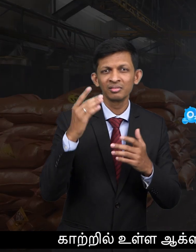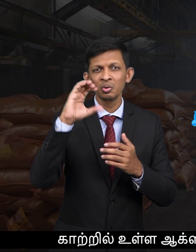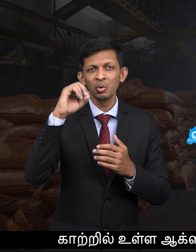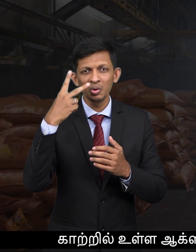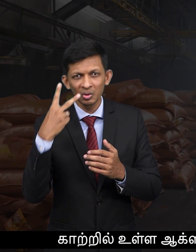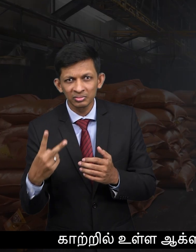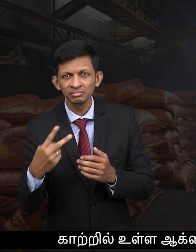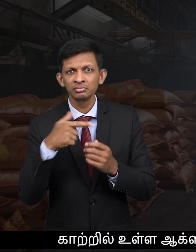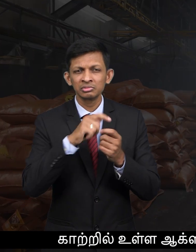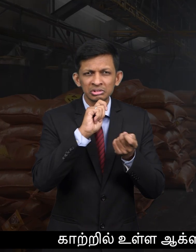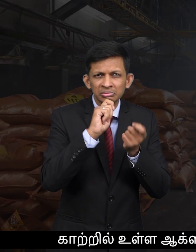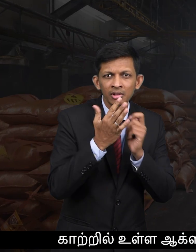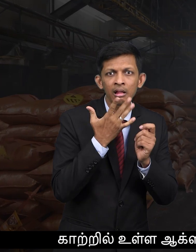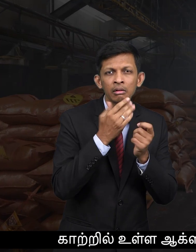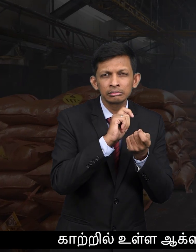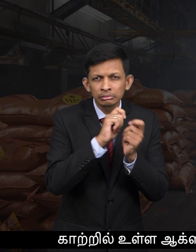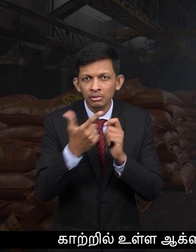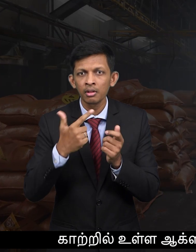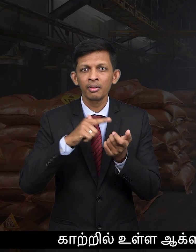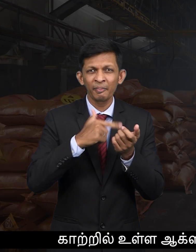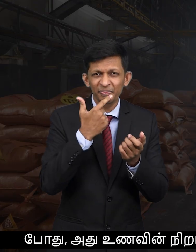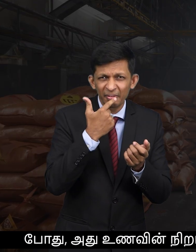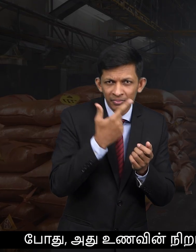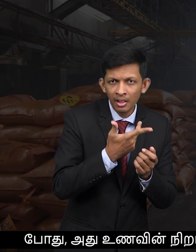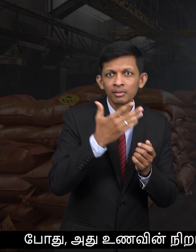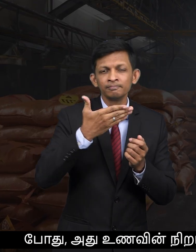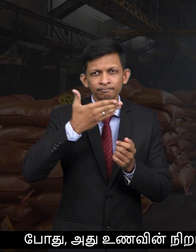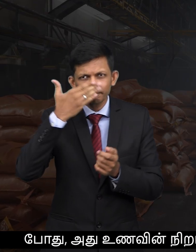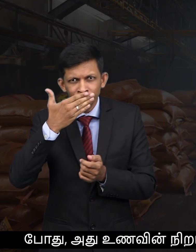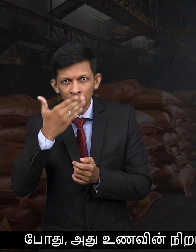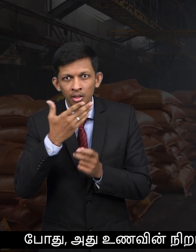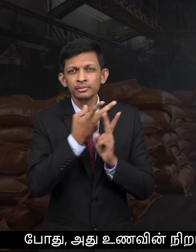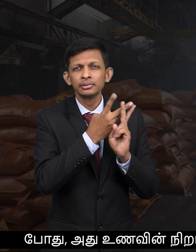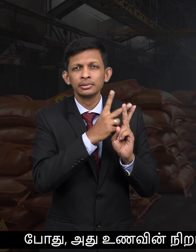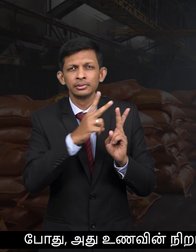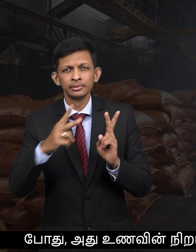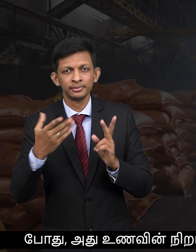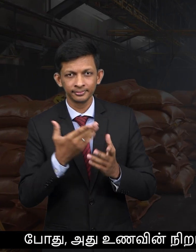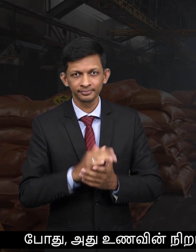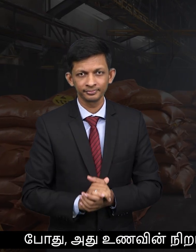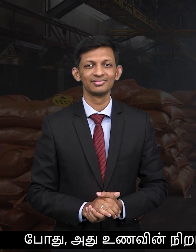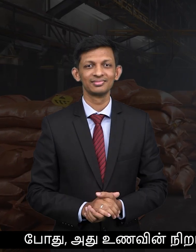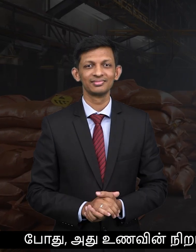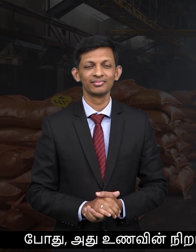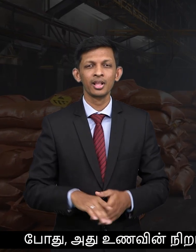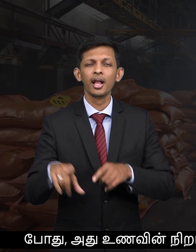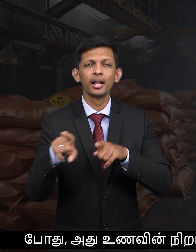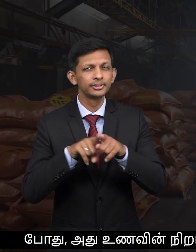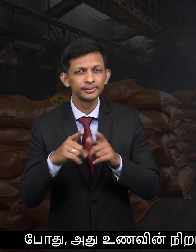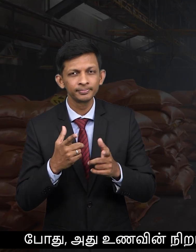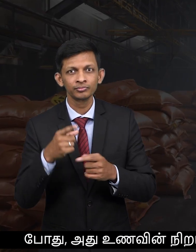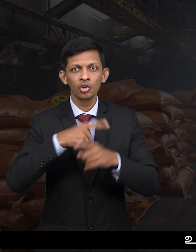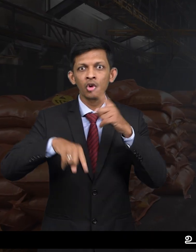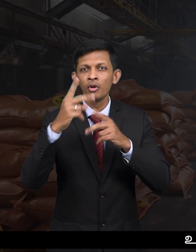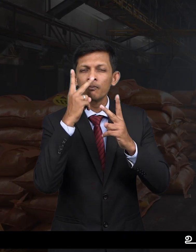உள்ள ஆக்சிஜன் உணவுடன் வினை புரியும் போது அது உணவின் நிறம், சுவை மற்றும் மணத்தை